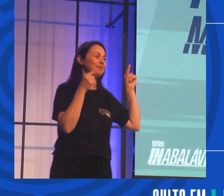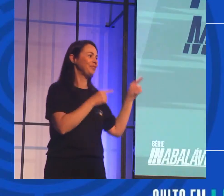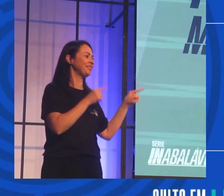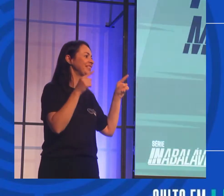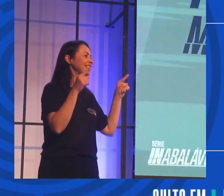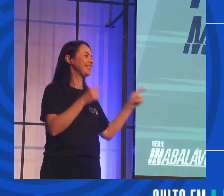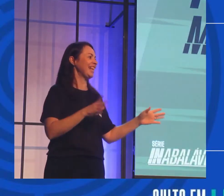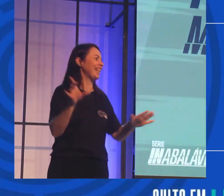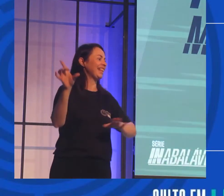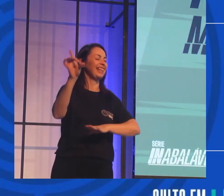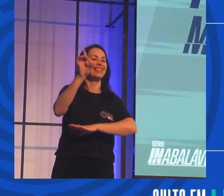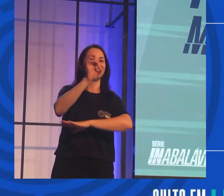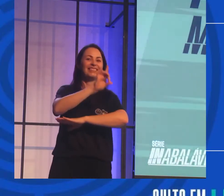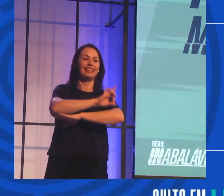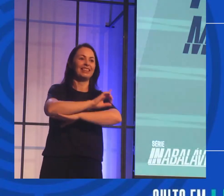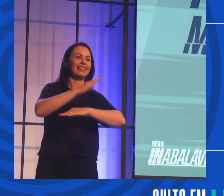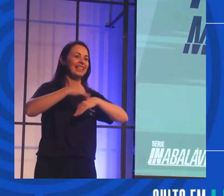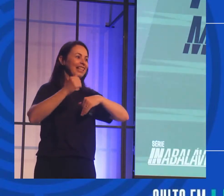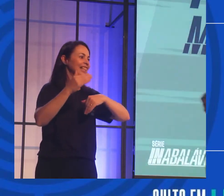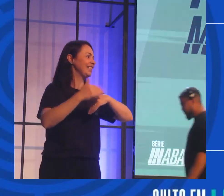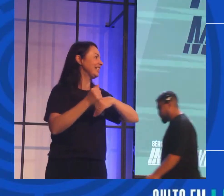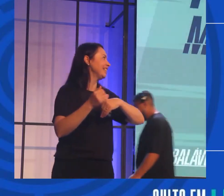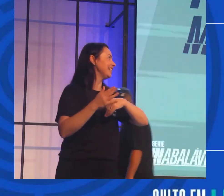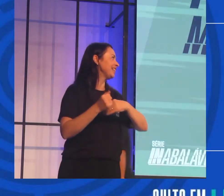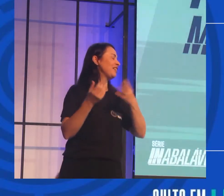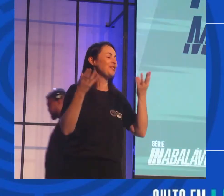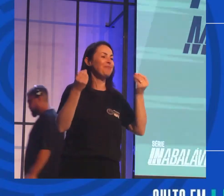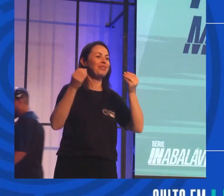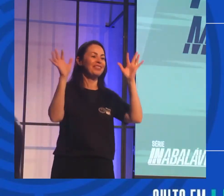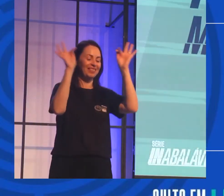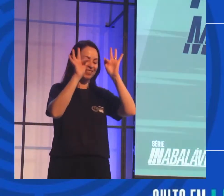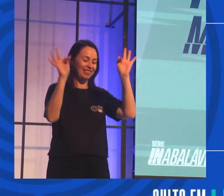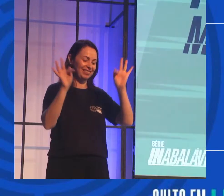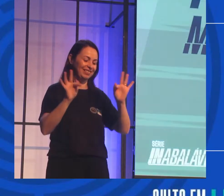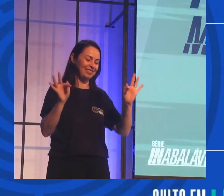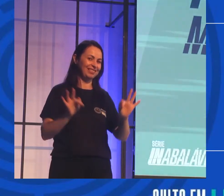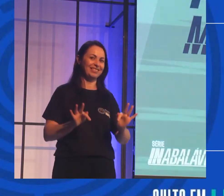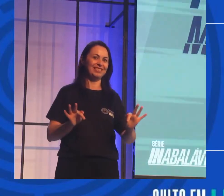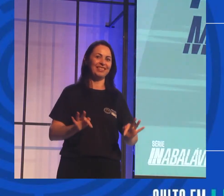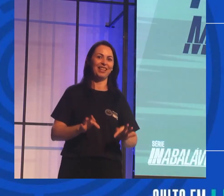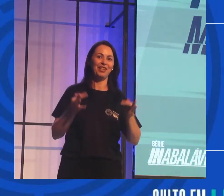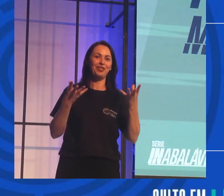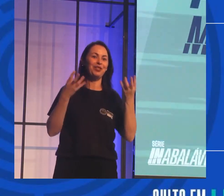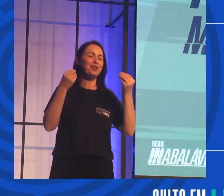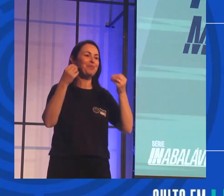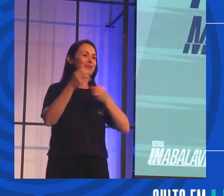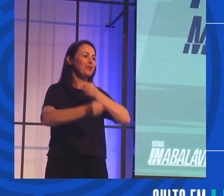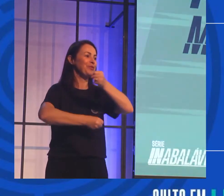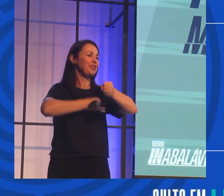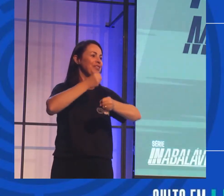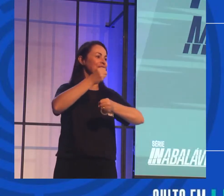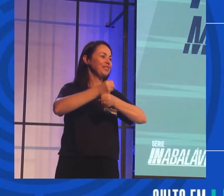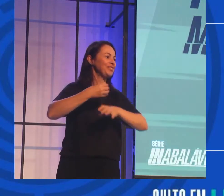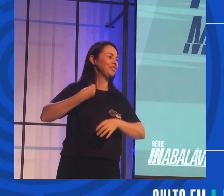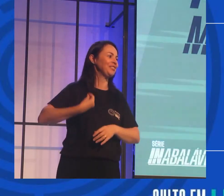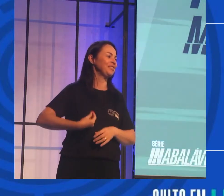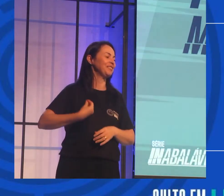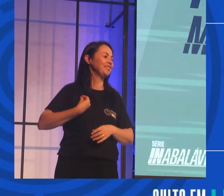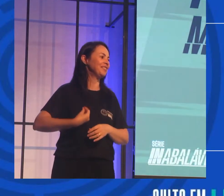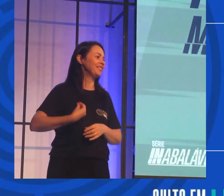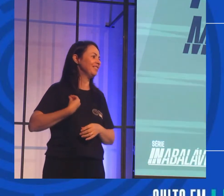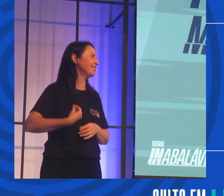você, essa data querida. Muitas felicidades, muitos anos